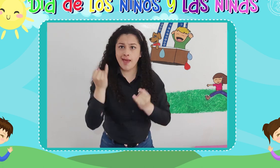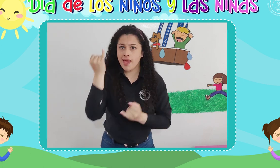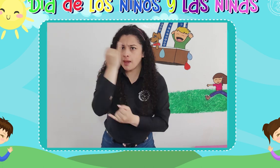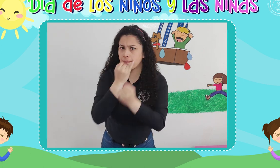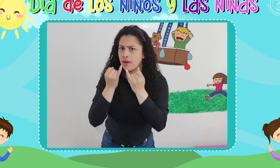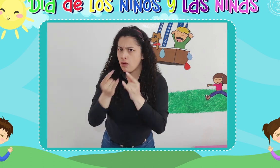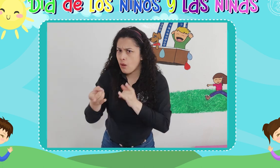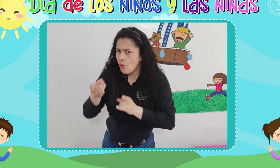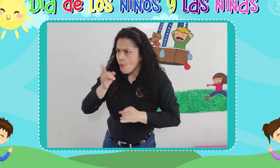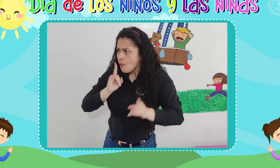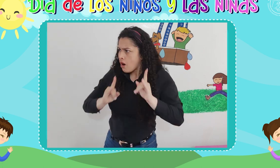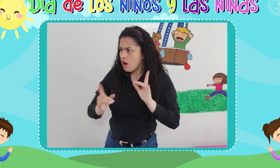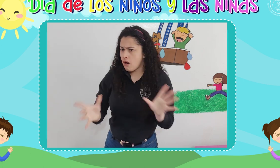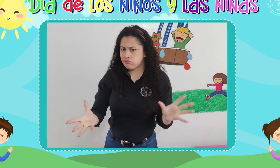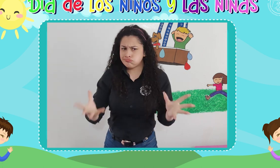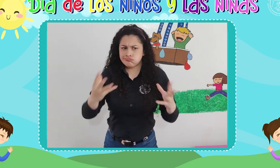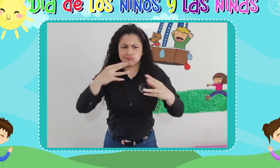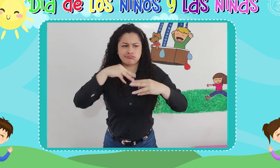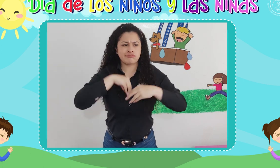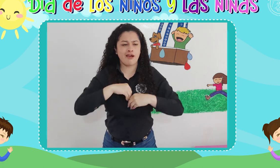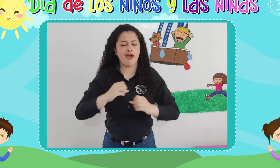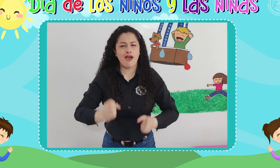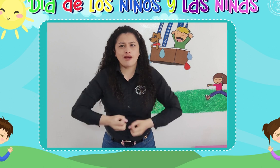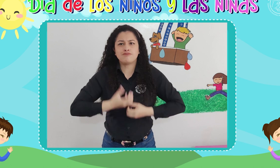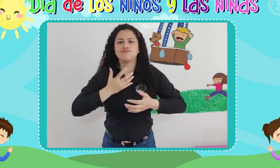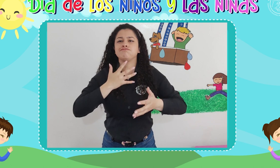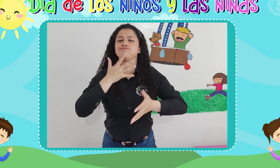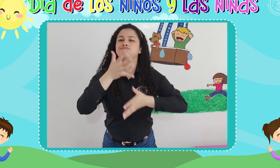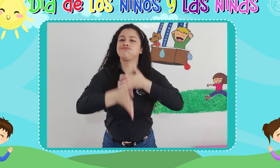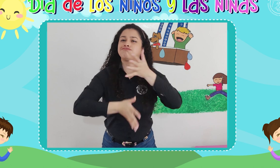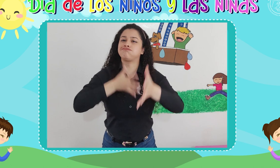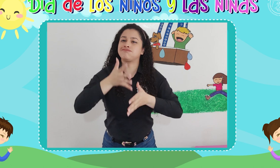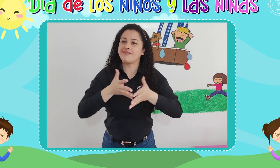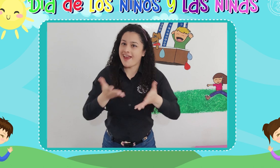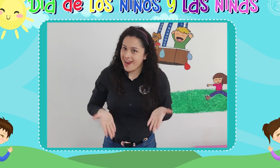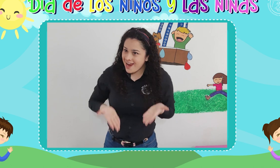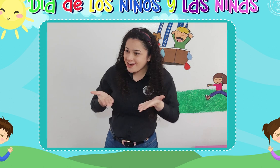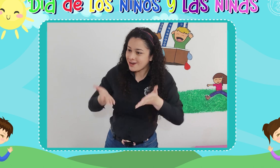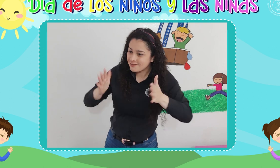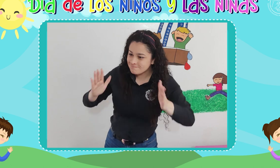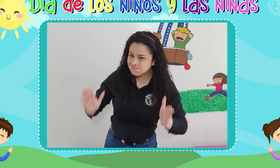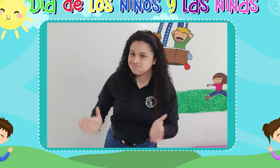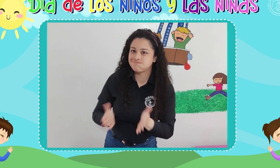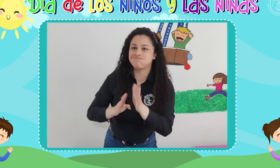su identidad cultural y lingüística plenamente.